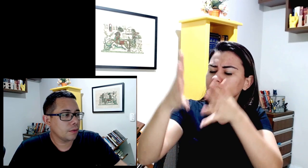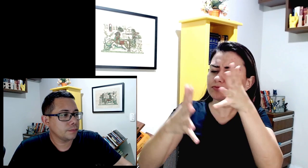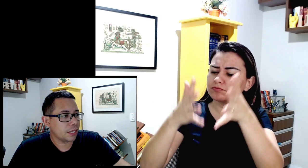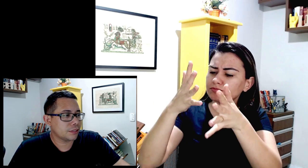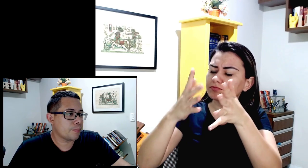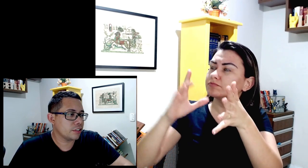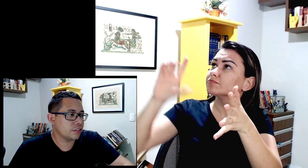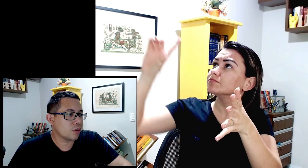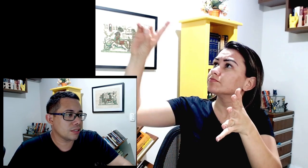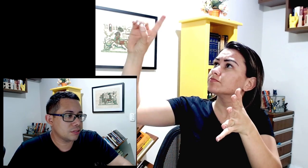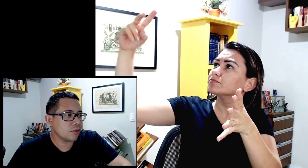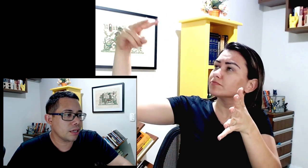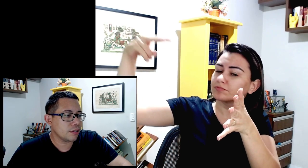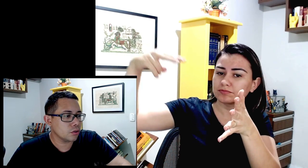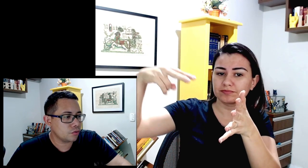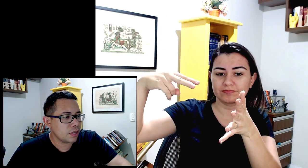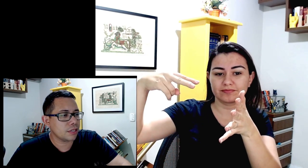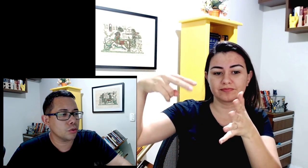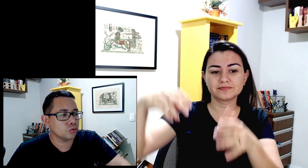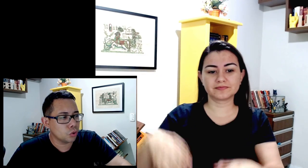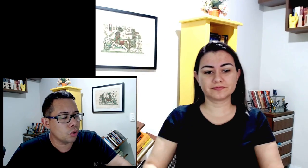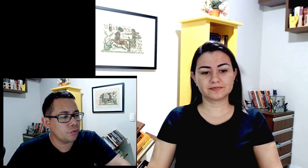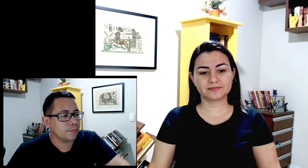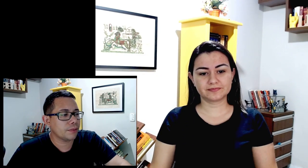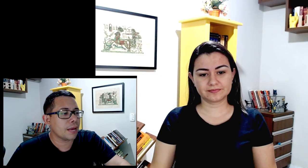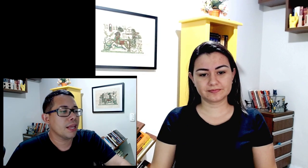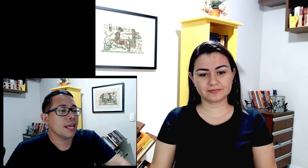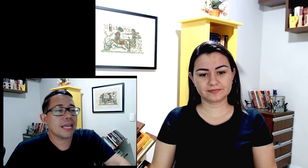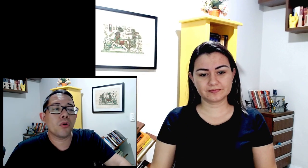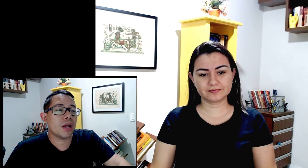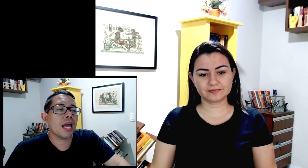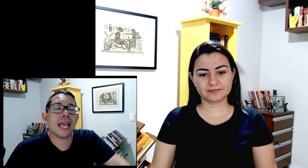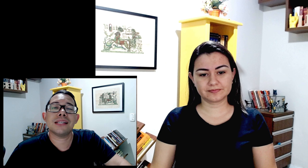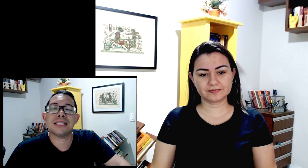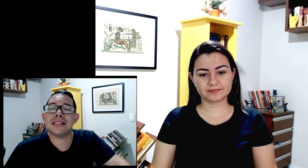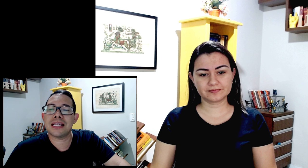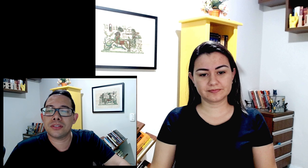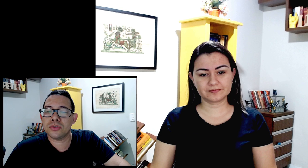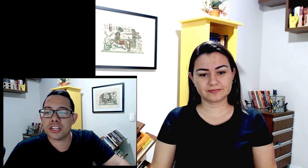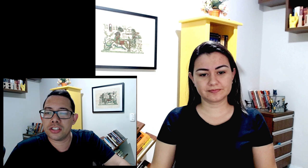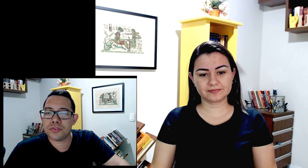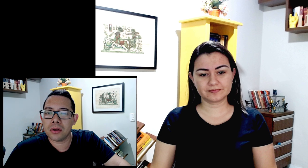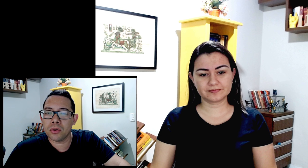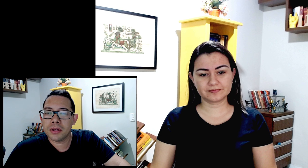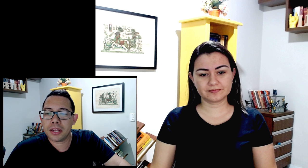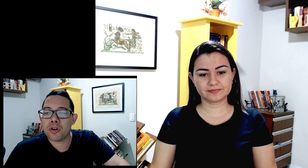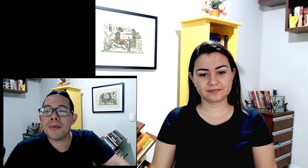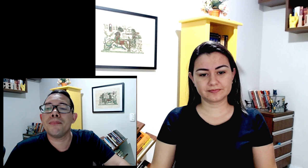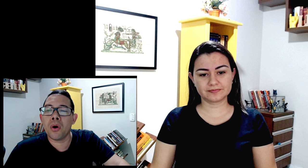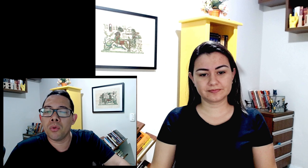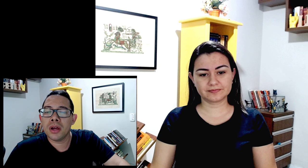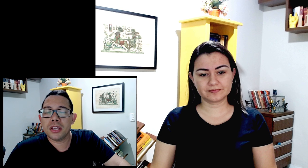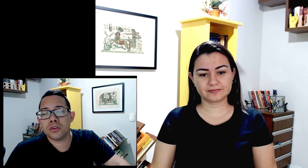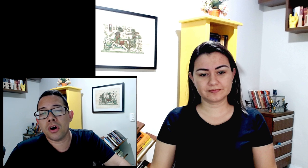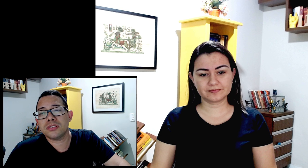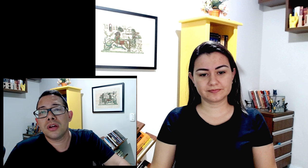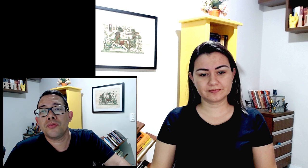essa parte da oração né que Deus venha que Deus ouve Tá e agora é a finalização do que a gente falou é como é bom que nós